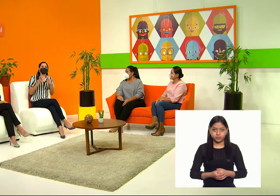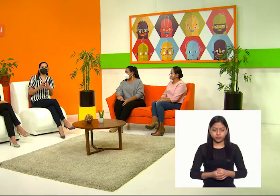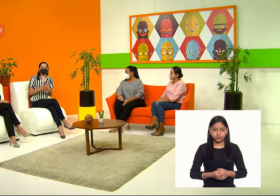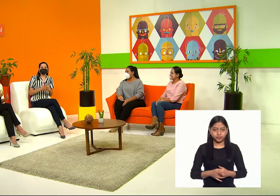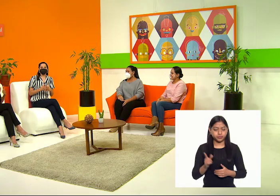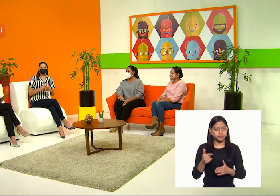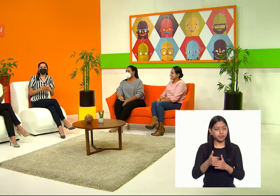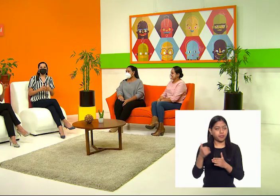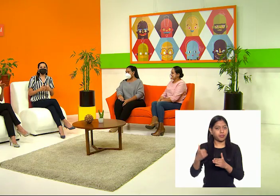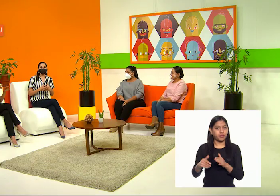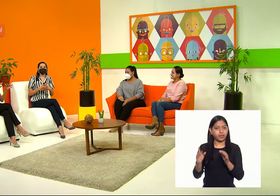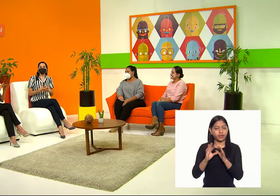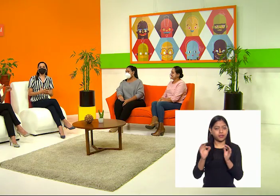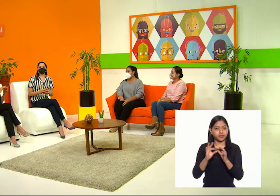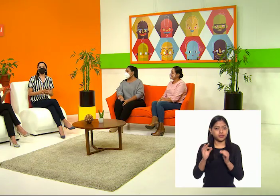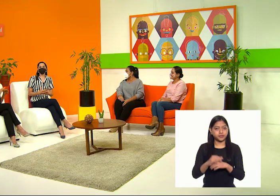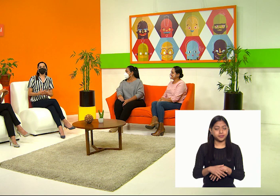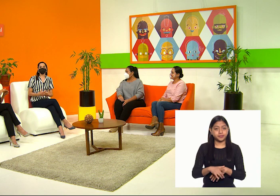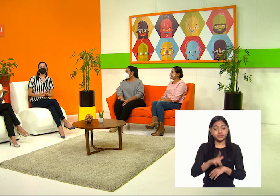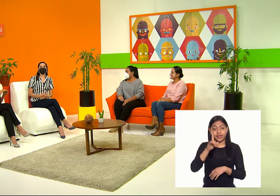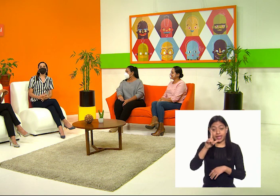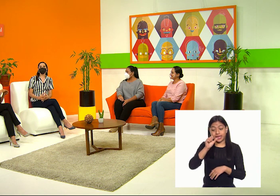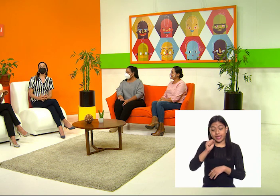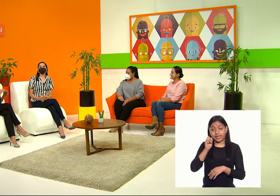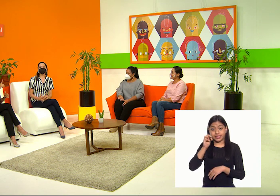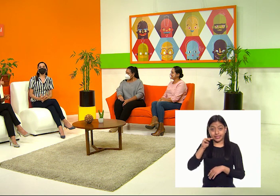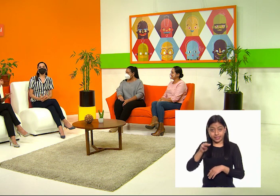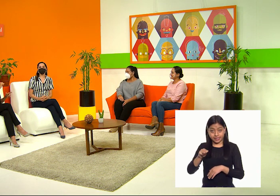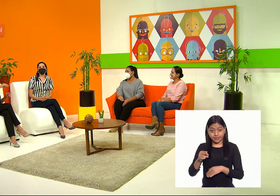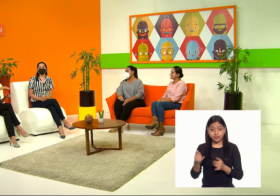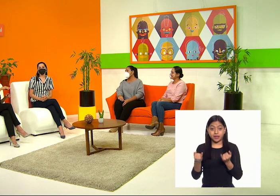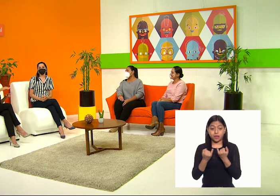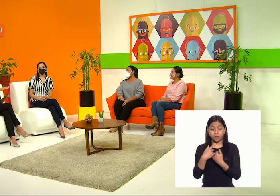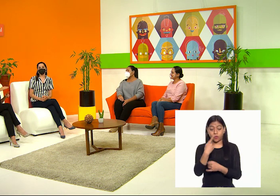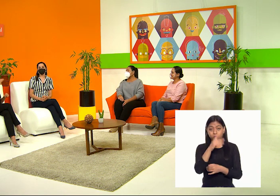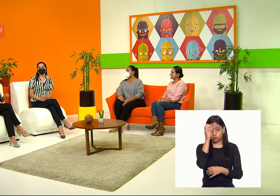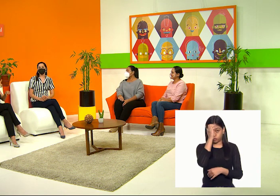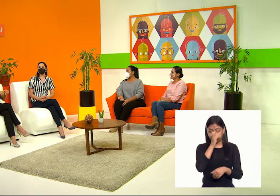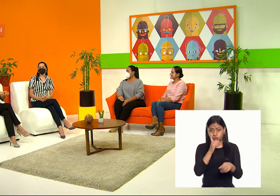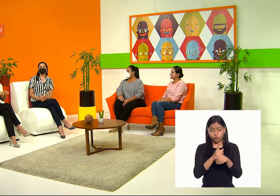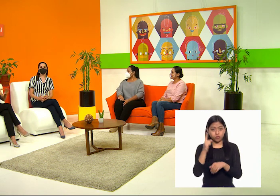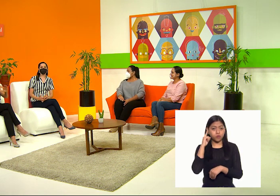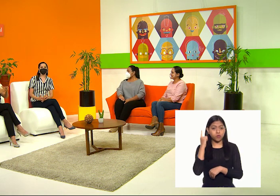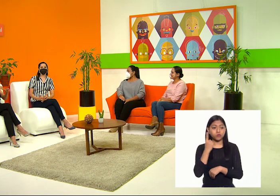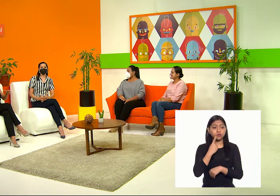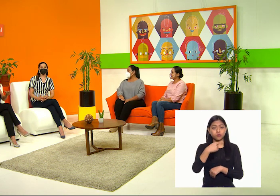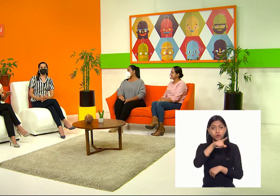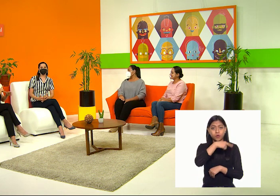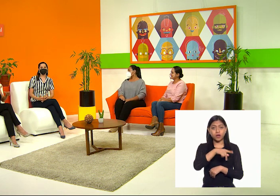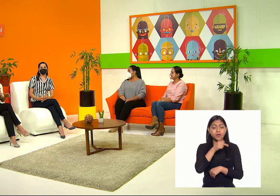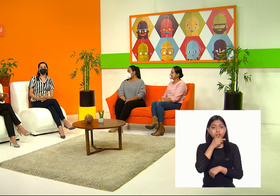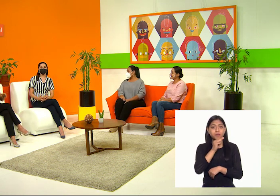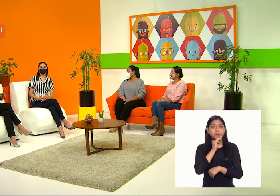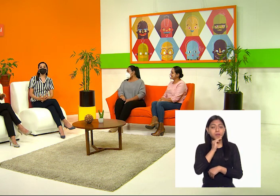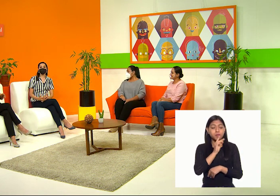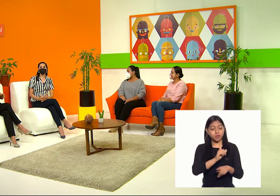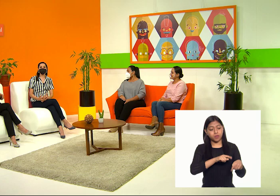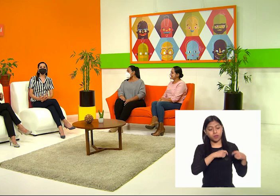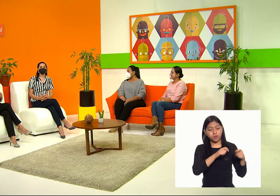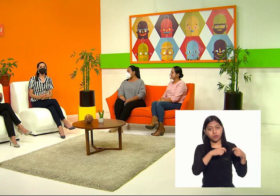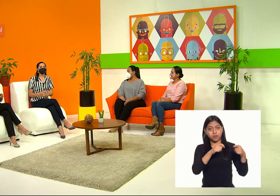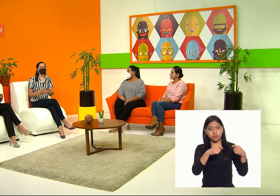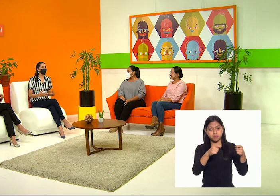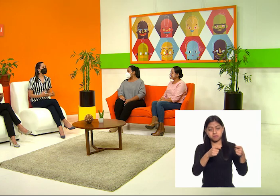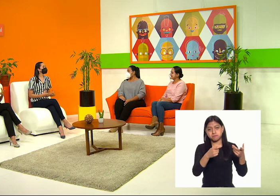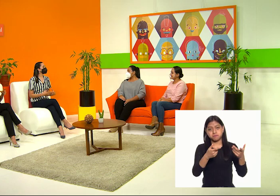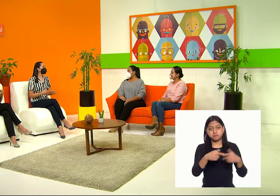Como mencionamos, ni la lengua de señas ni la cultura de la comunidad sorda son transmitidas por las madres y padres de las y los